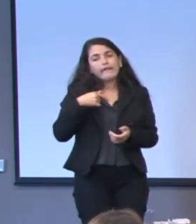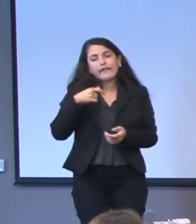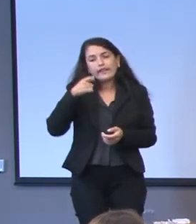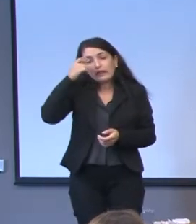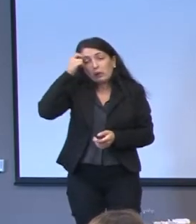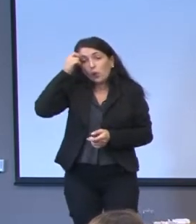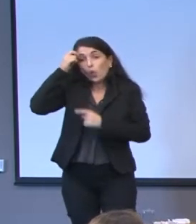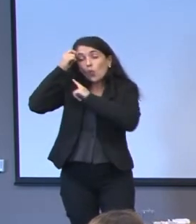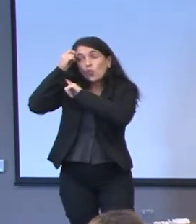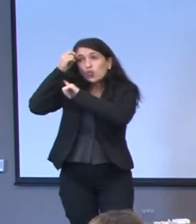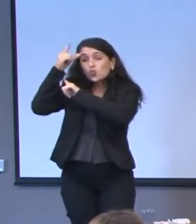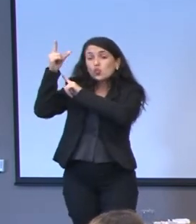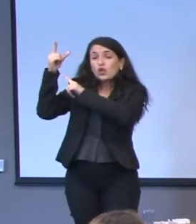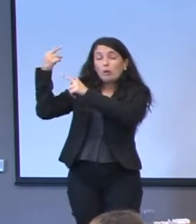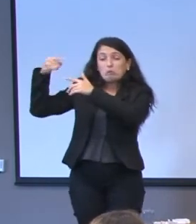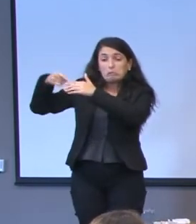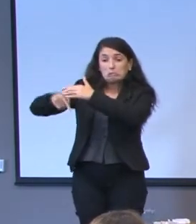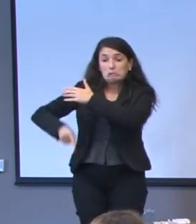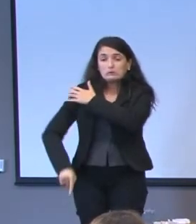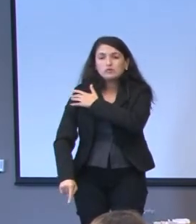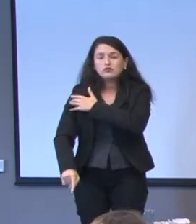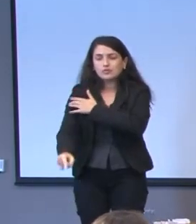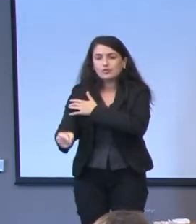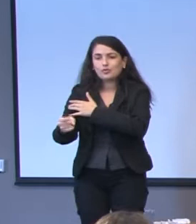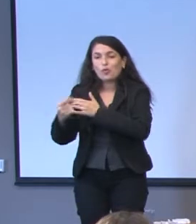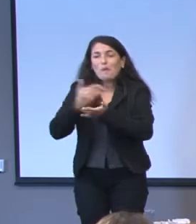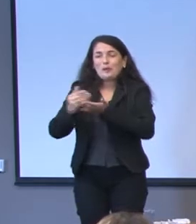bastante profunda, tem origem americana, né?